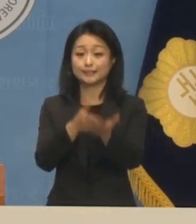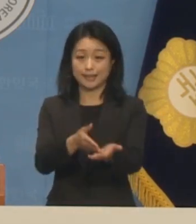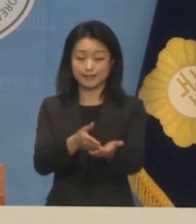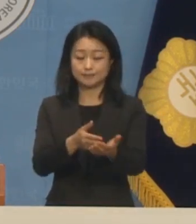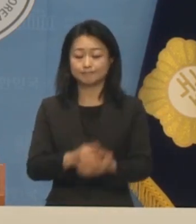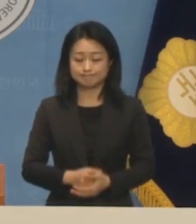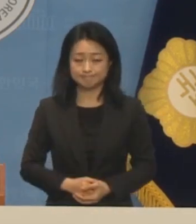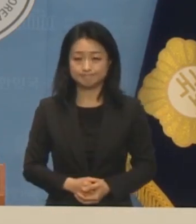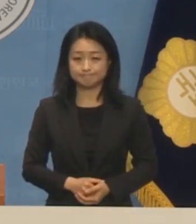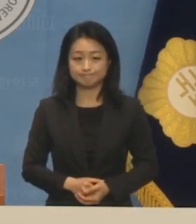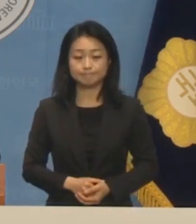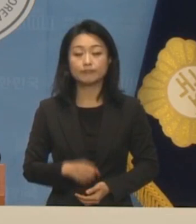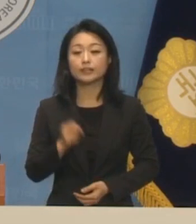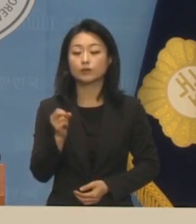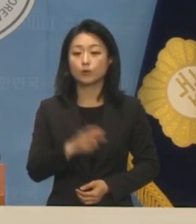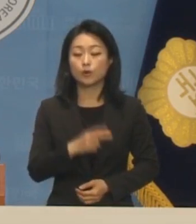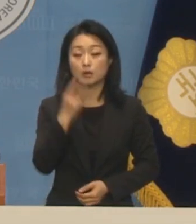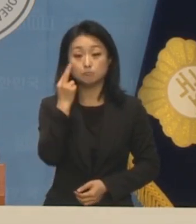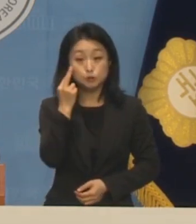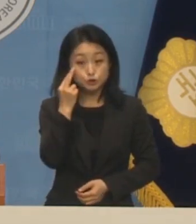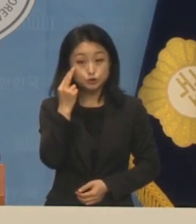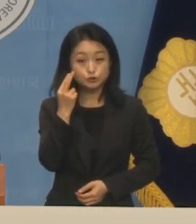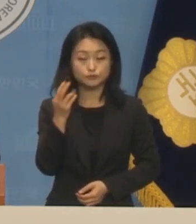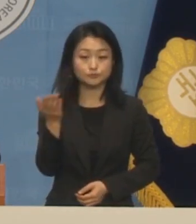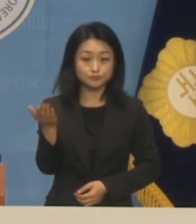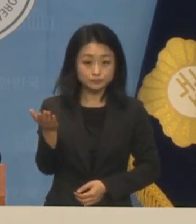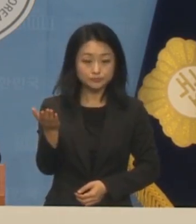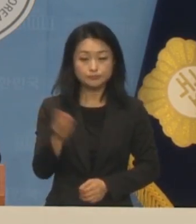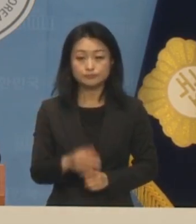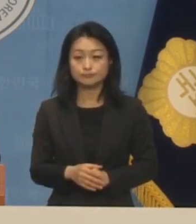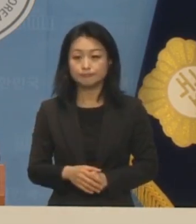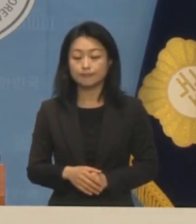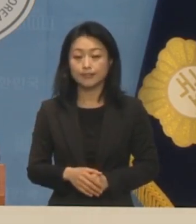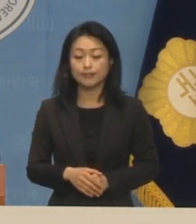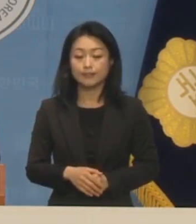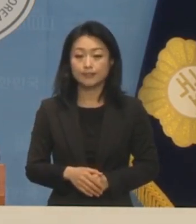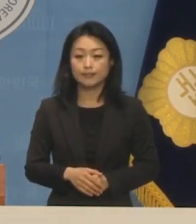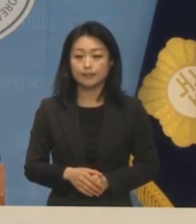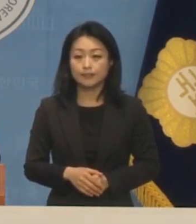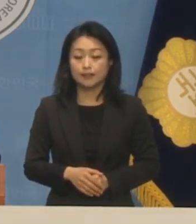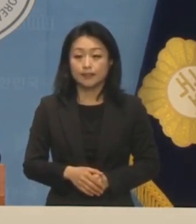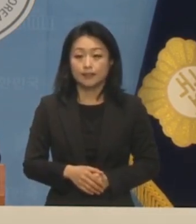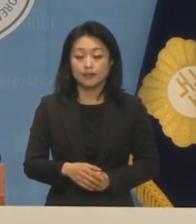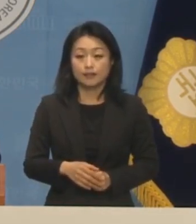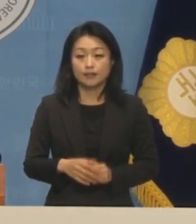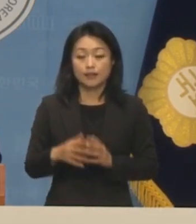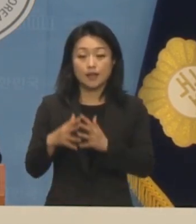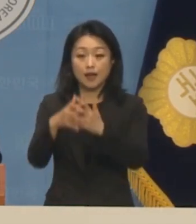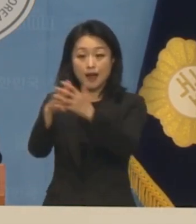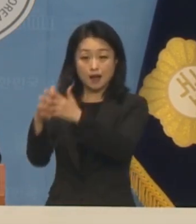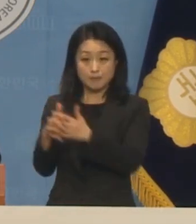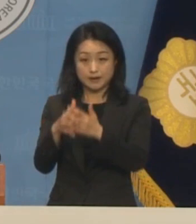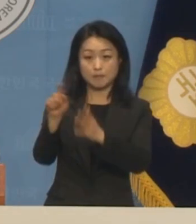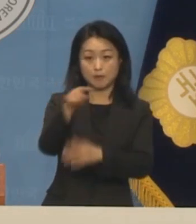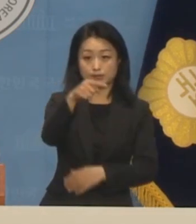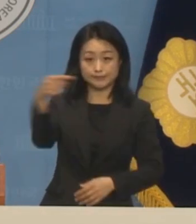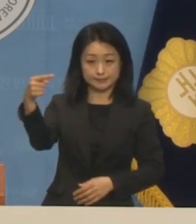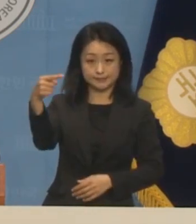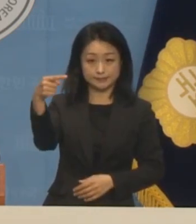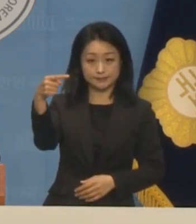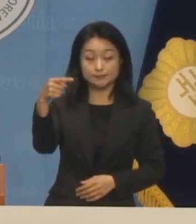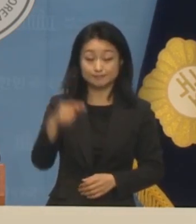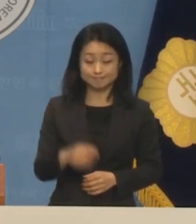가졌습니다. 또 미국의 조야는 하나에서 10까지 아메리카 퍼스트, 모든